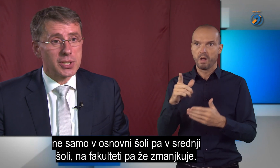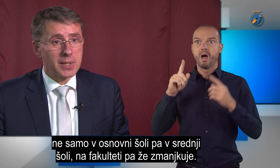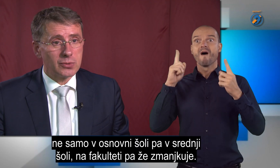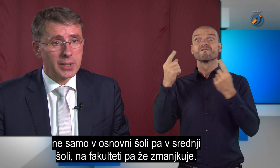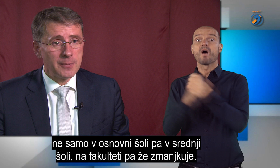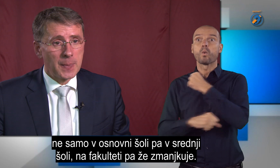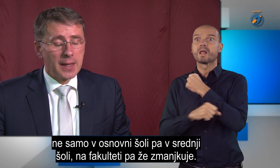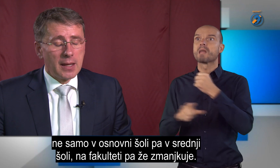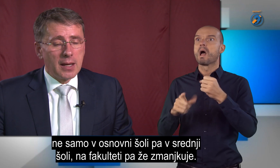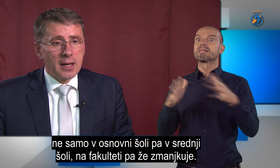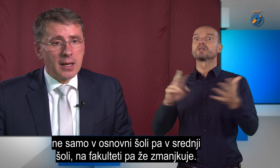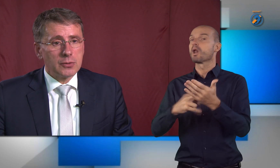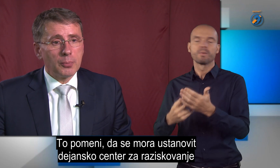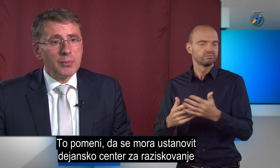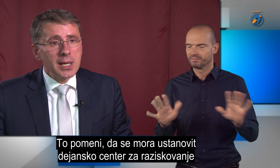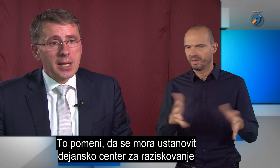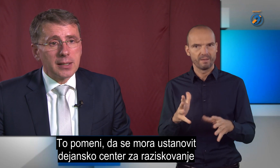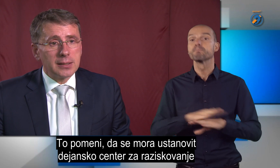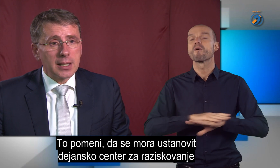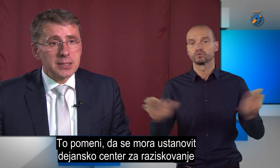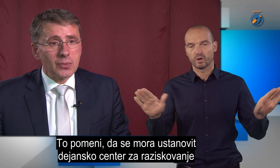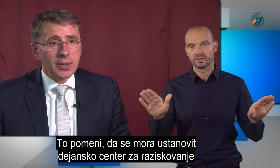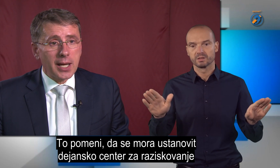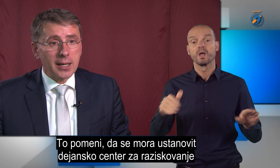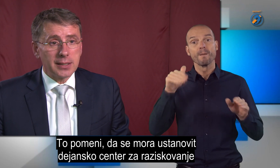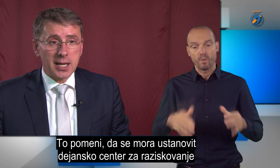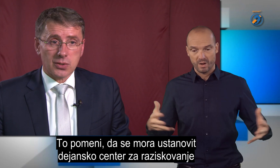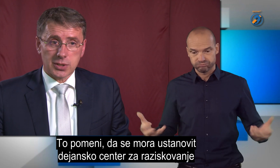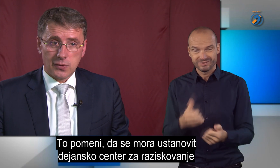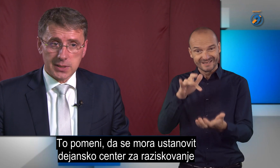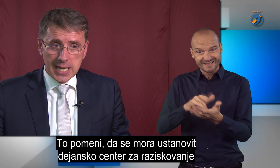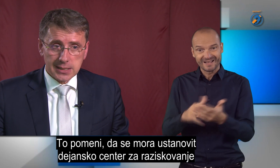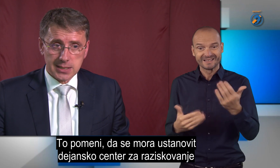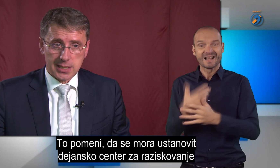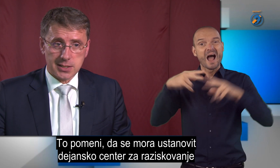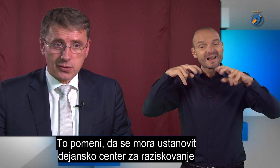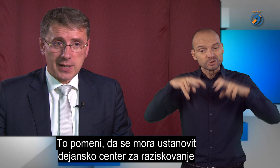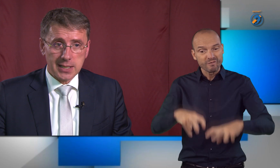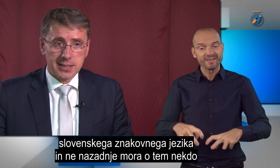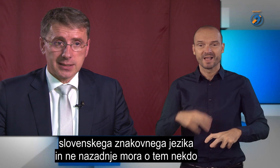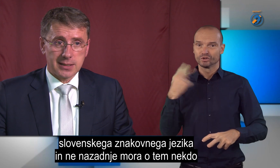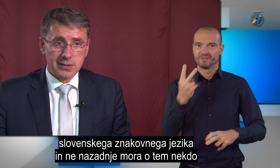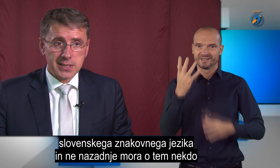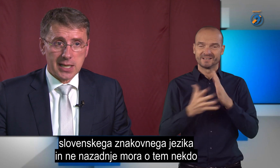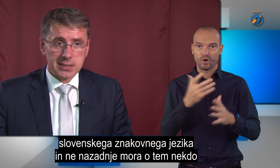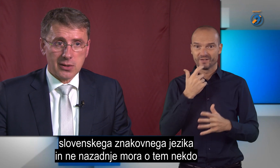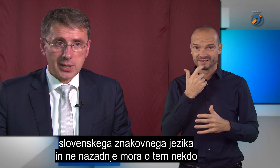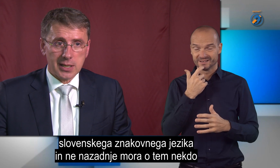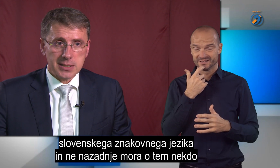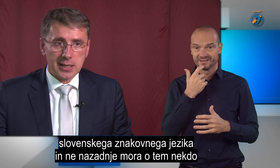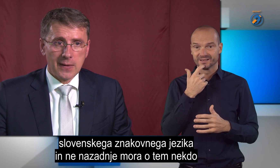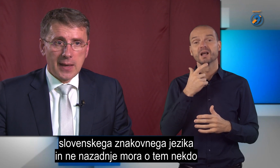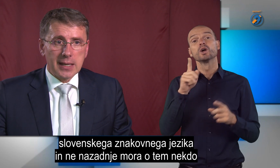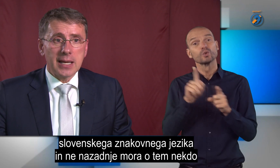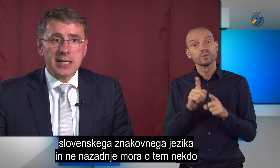fakulteti pa že zmanjkuje. To pomeni, da se mora dejansko ustanoviti center za raziskovanje slovenskega